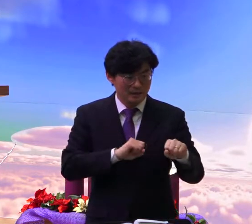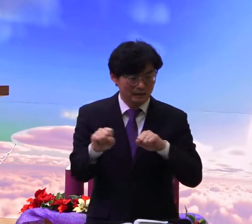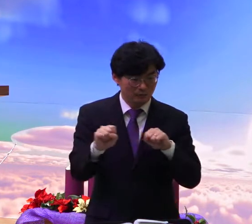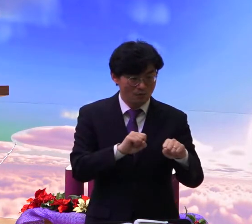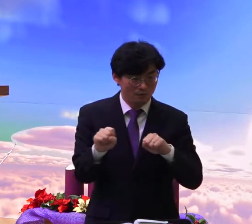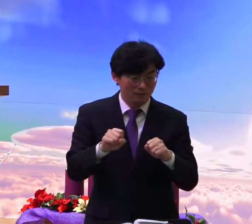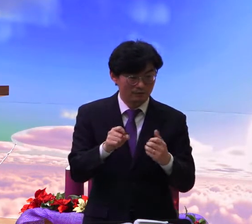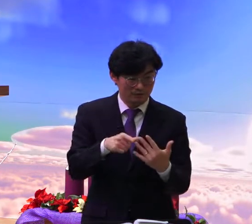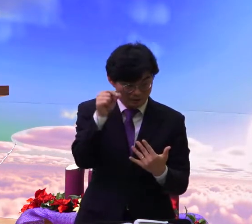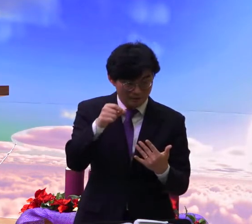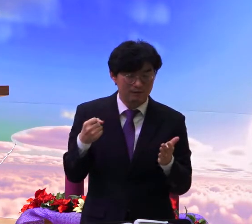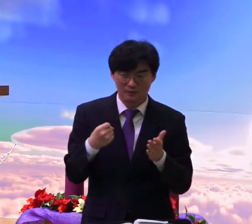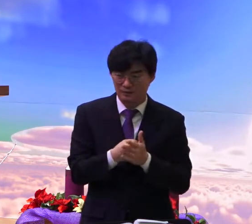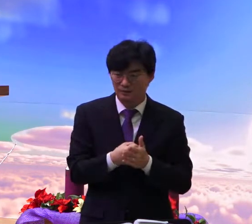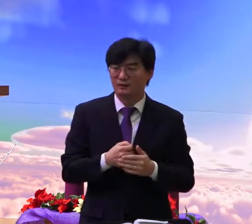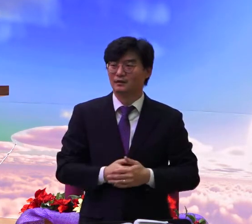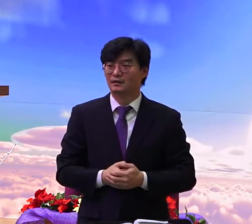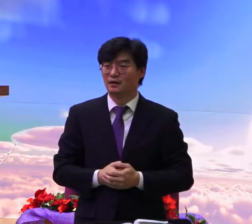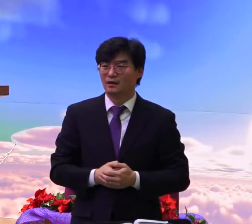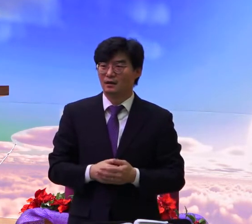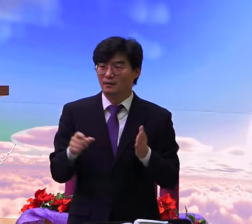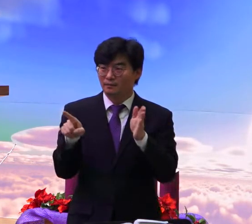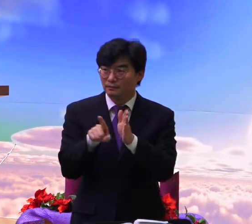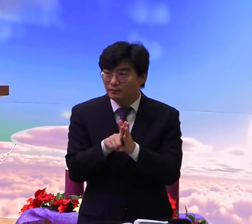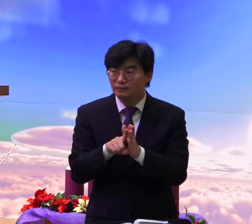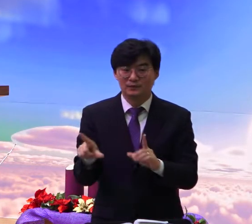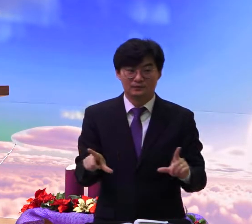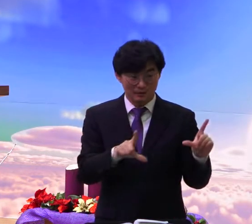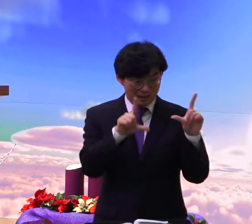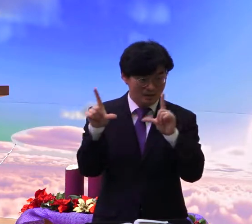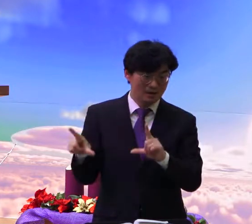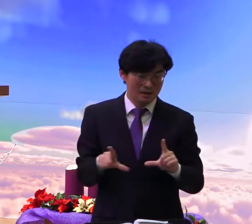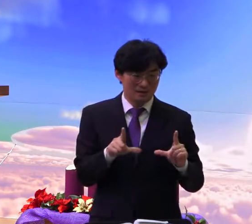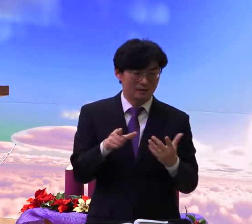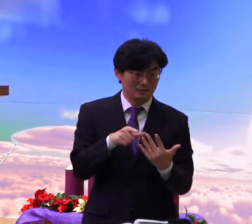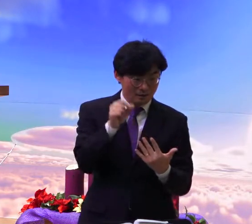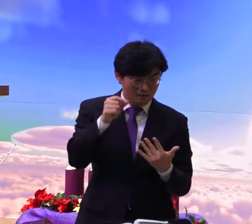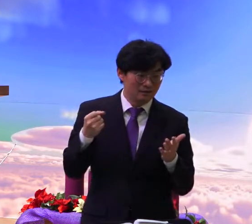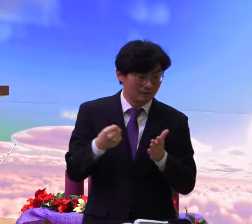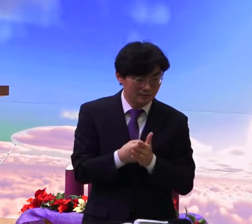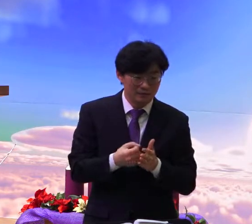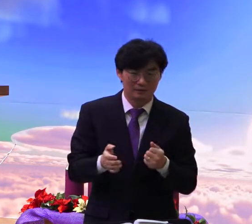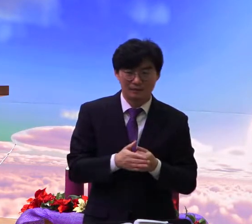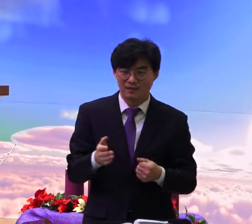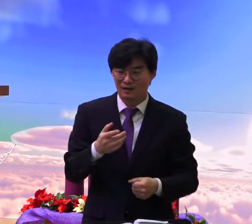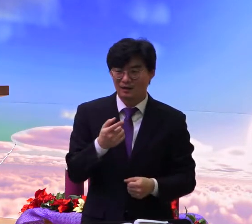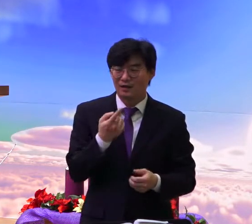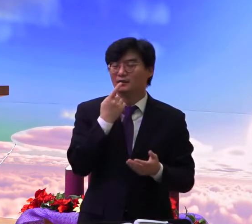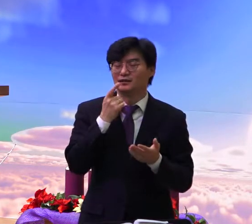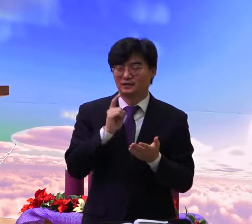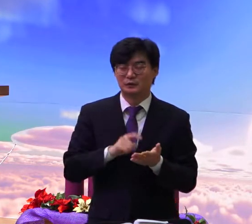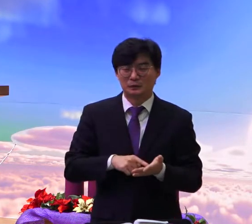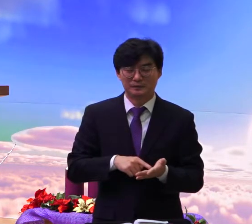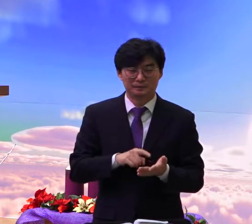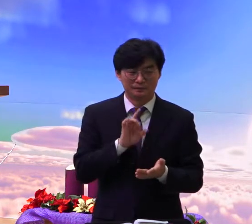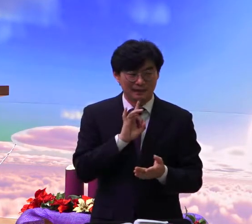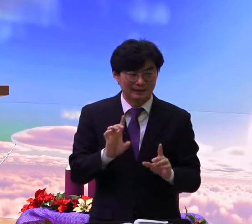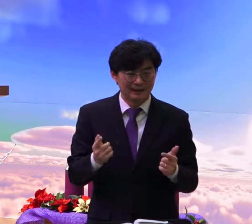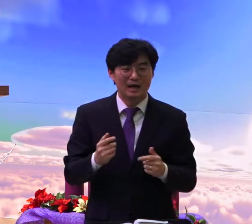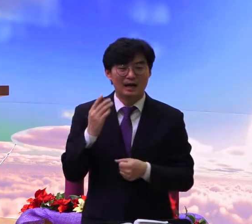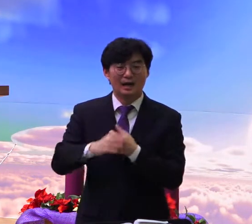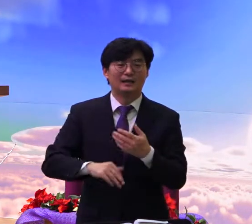길이 아닙니다. 신앙생활을 한다는 것, 하나님의